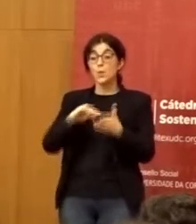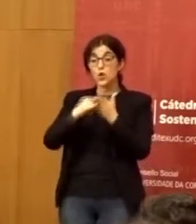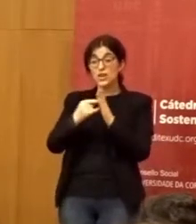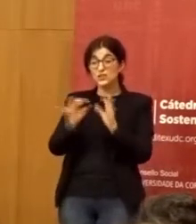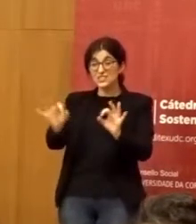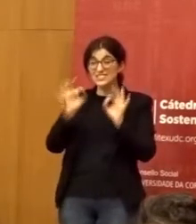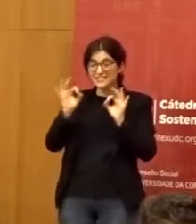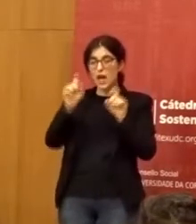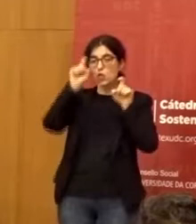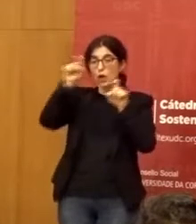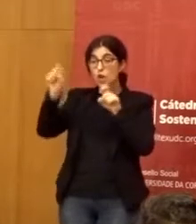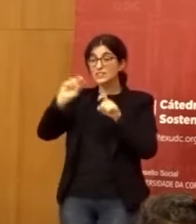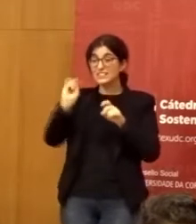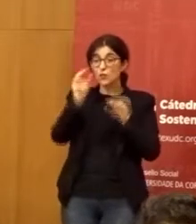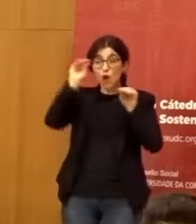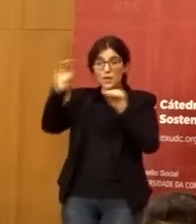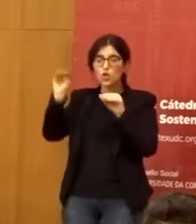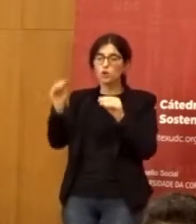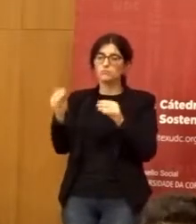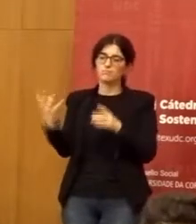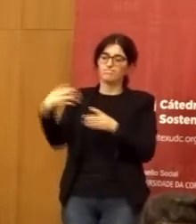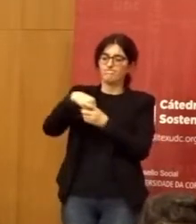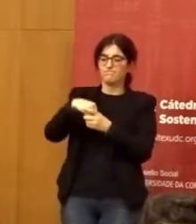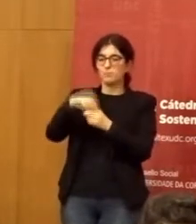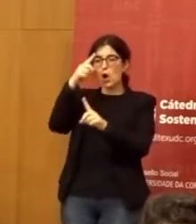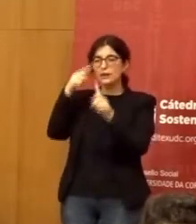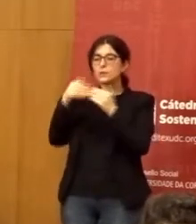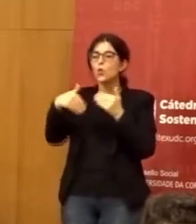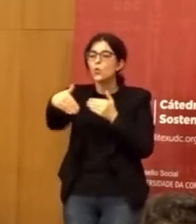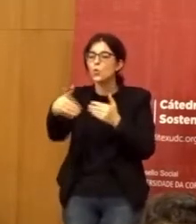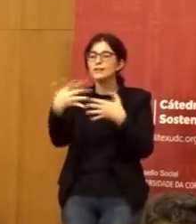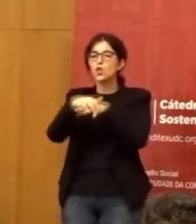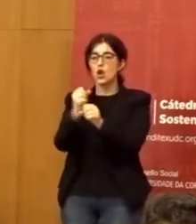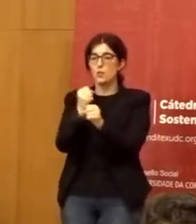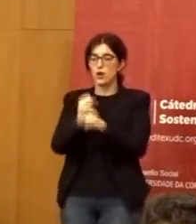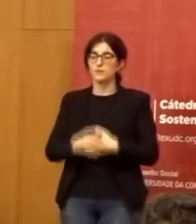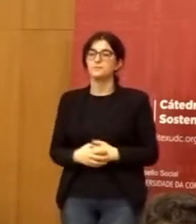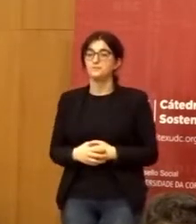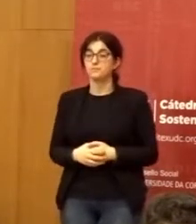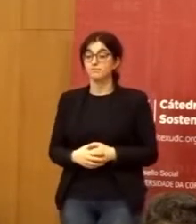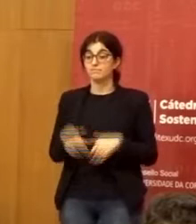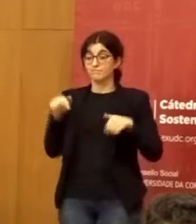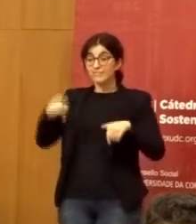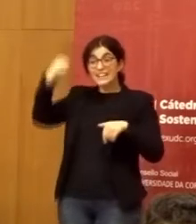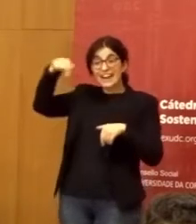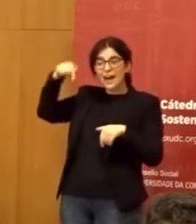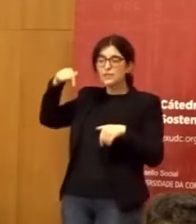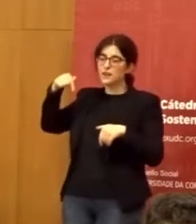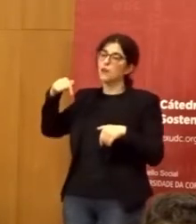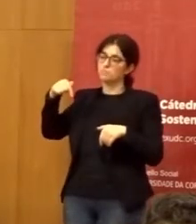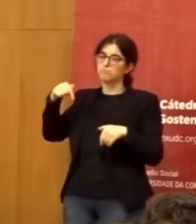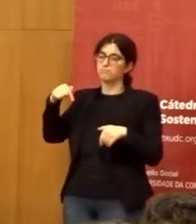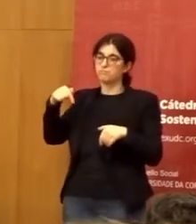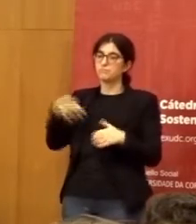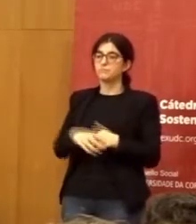a la inserción laboral. Es decir, nosotros en Tempe, en esta cátedra, decimos en el proyecto